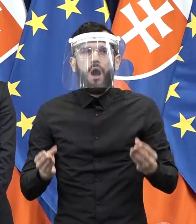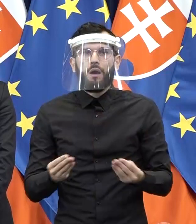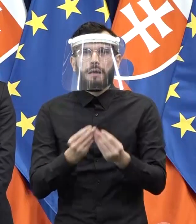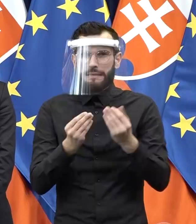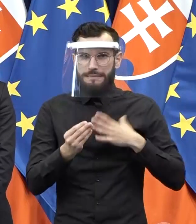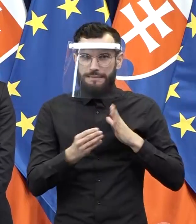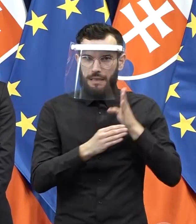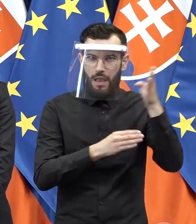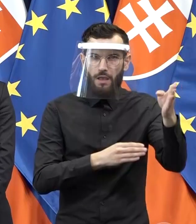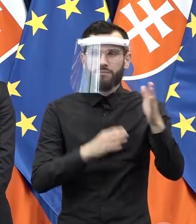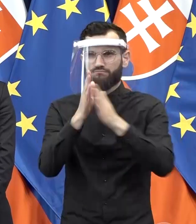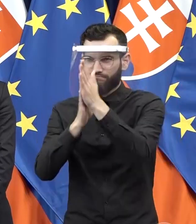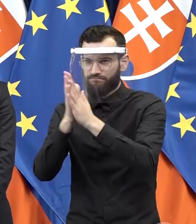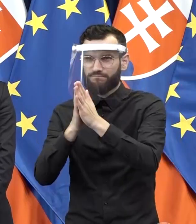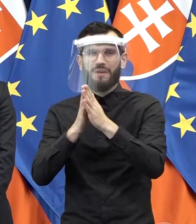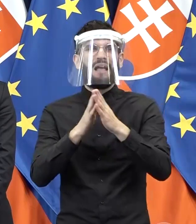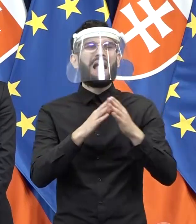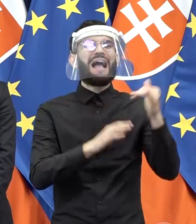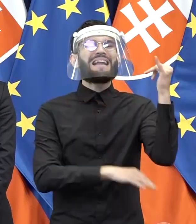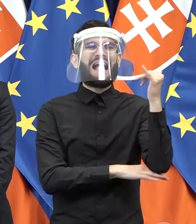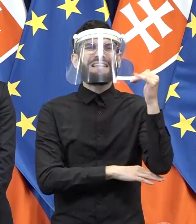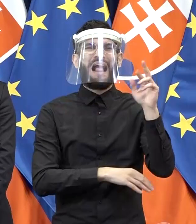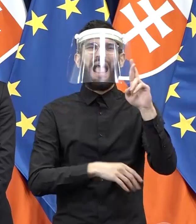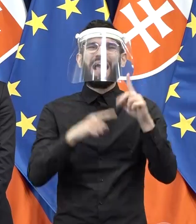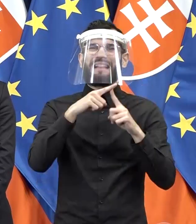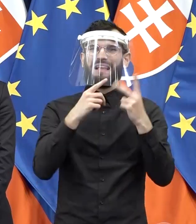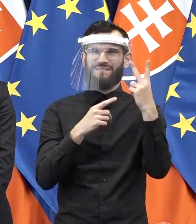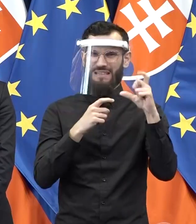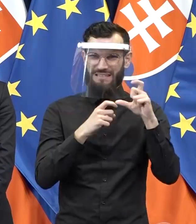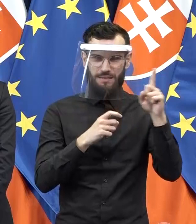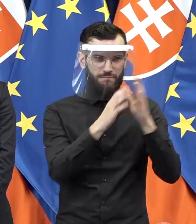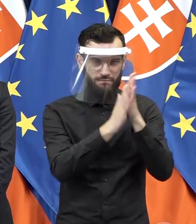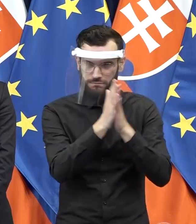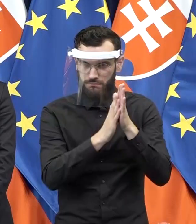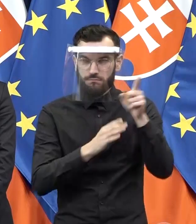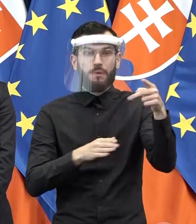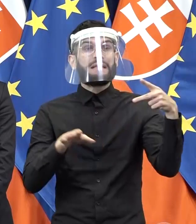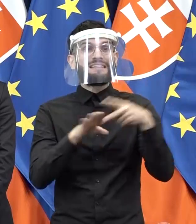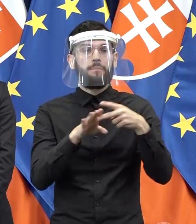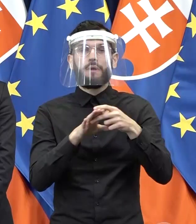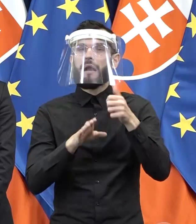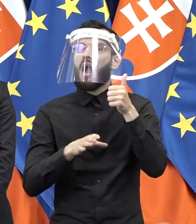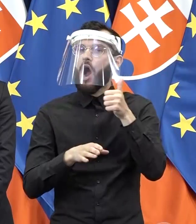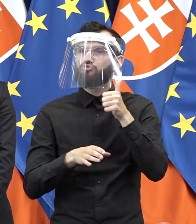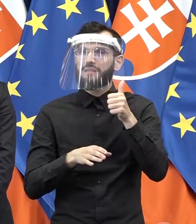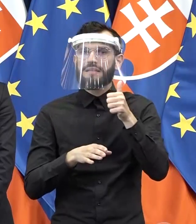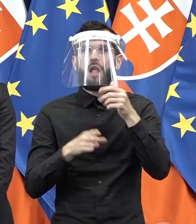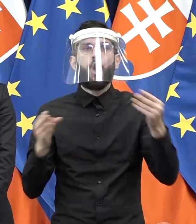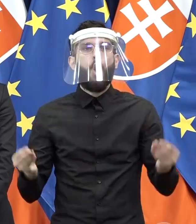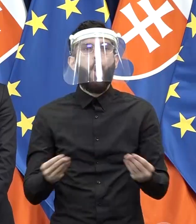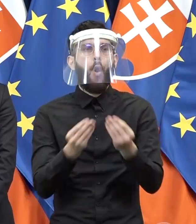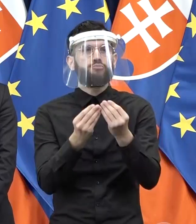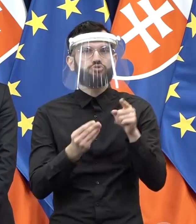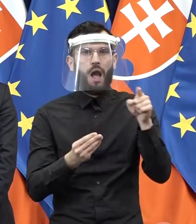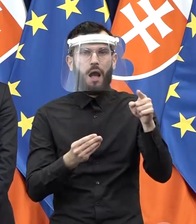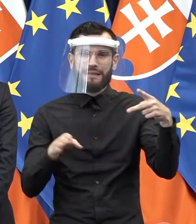požiadame riaditeľa RTVS, verejnoprávnej televízie, aby zabezpečil každodenné vysielanie Svetej Omše o